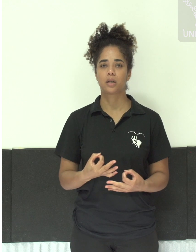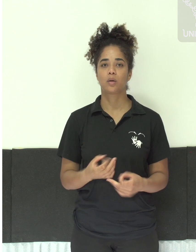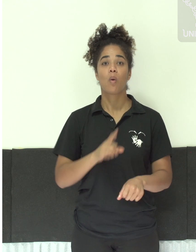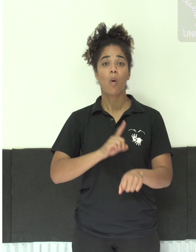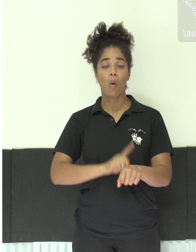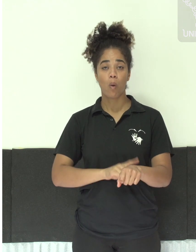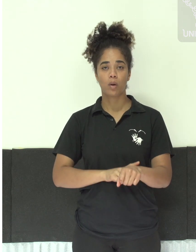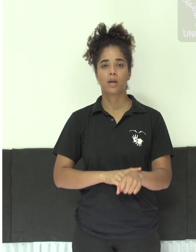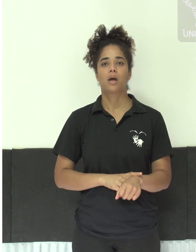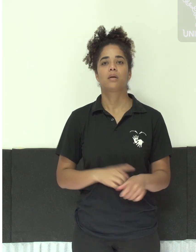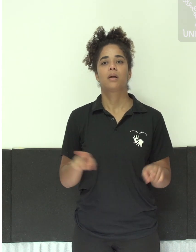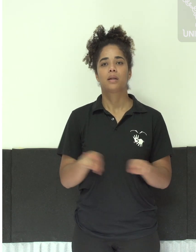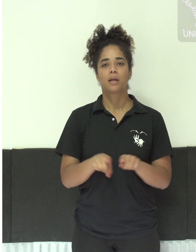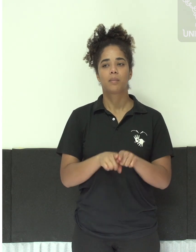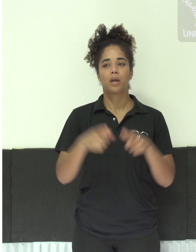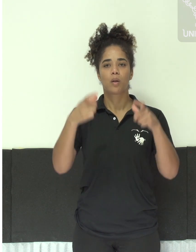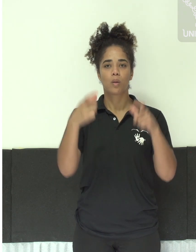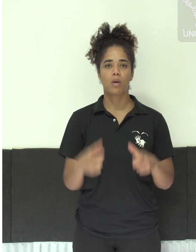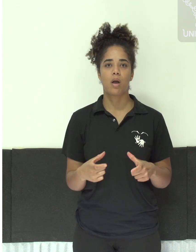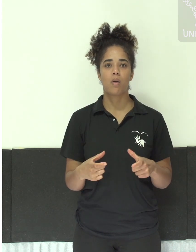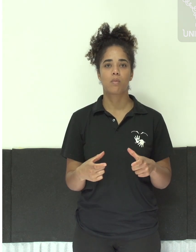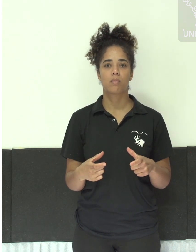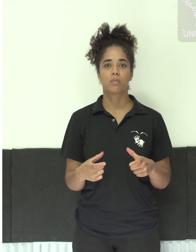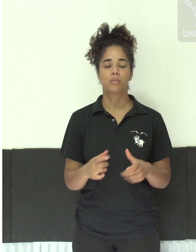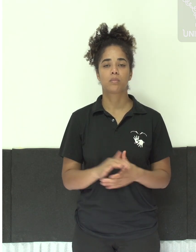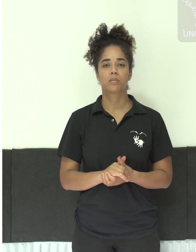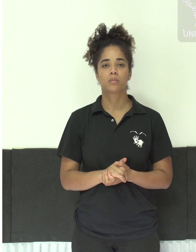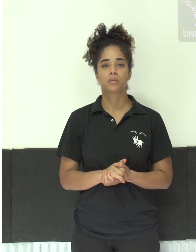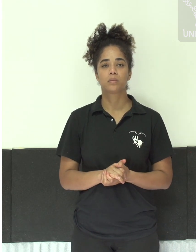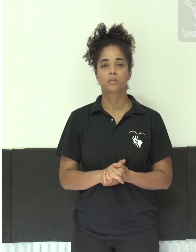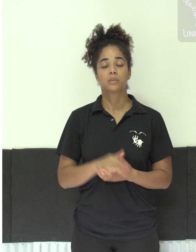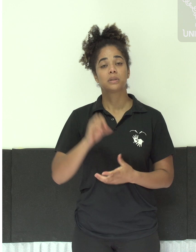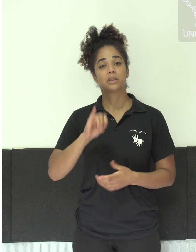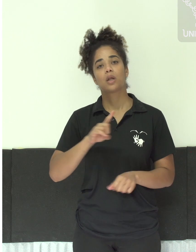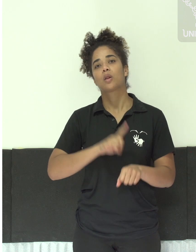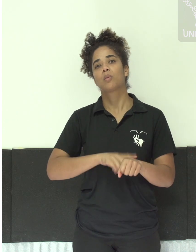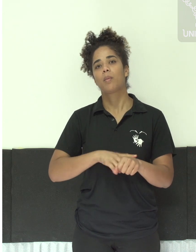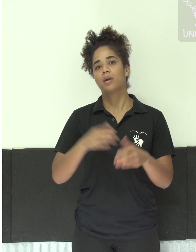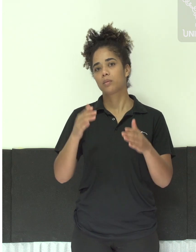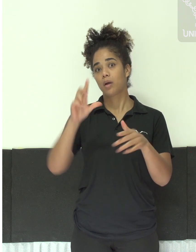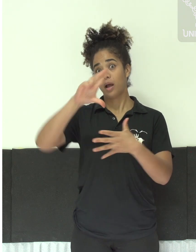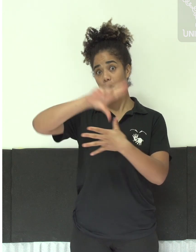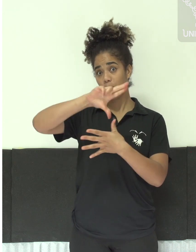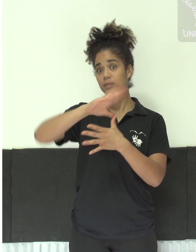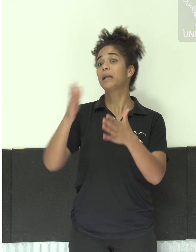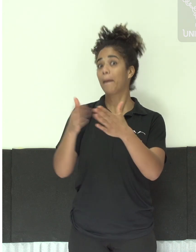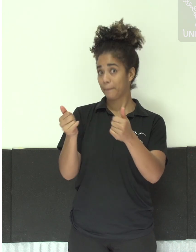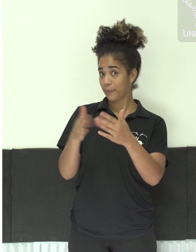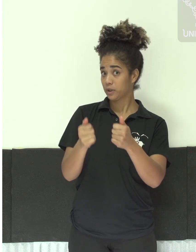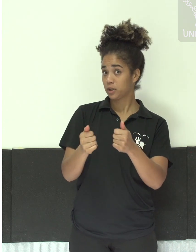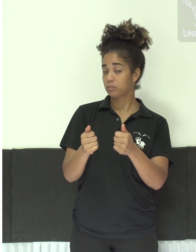horário e local estabelecido, quando eventualmente convocado pelo NIM.